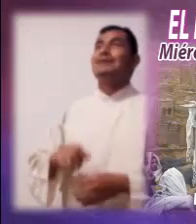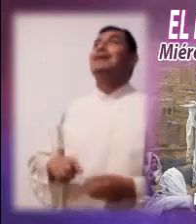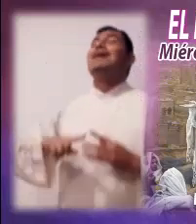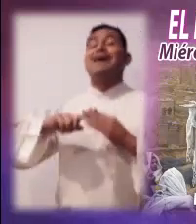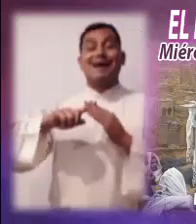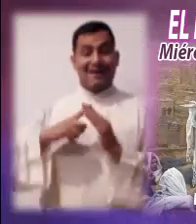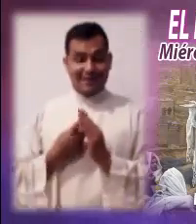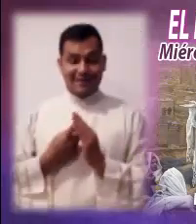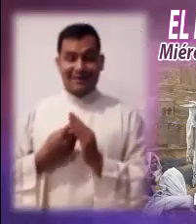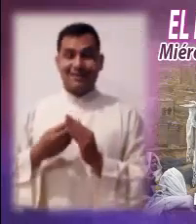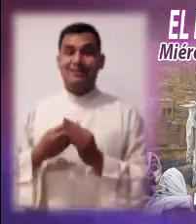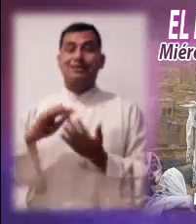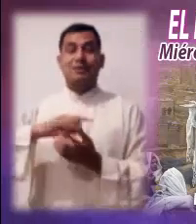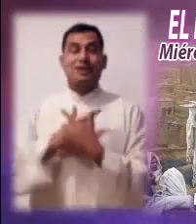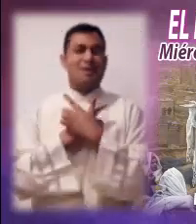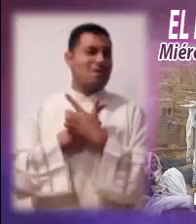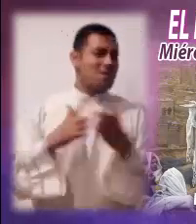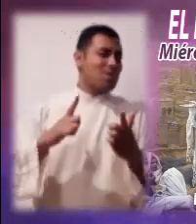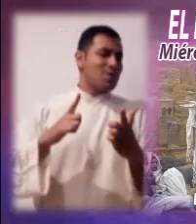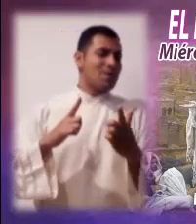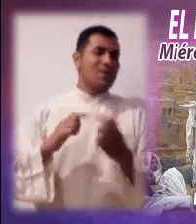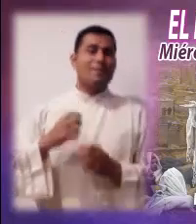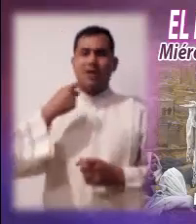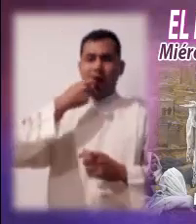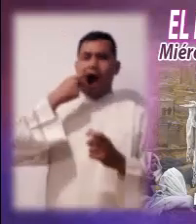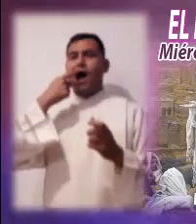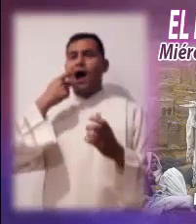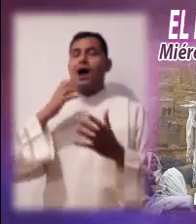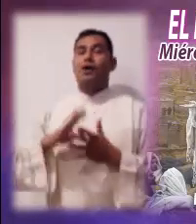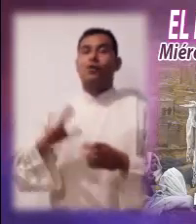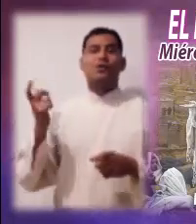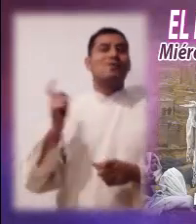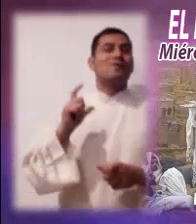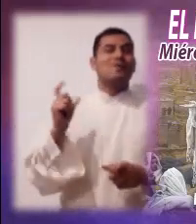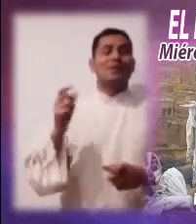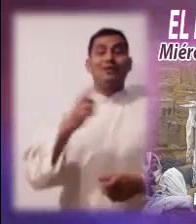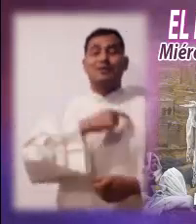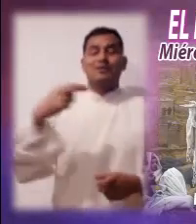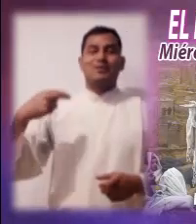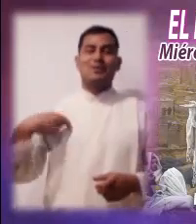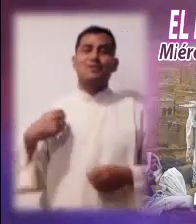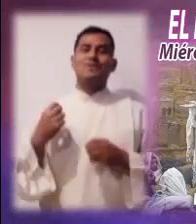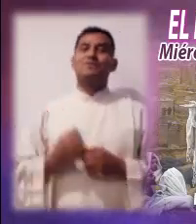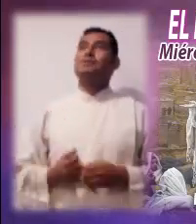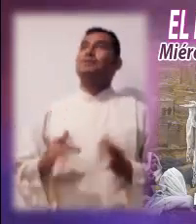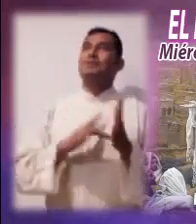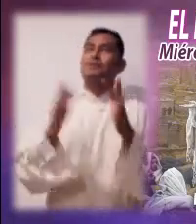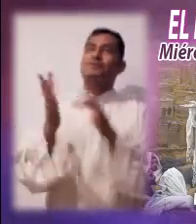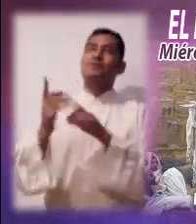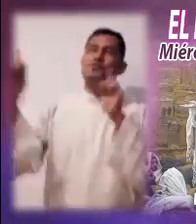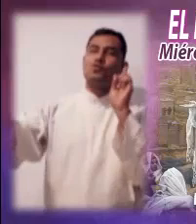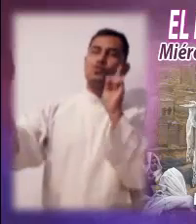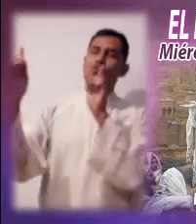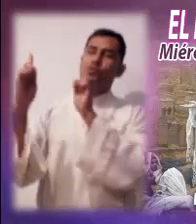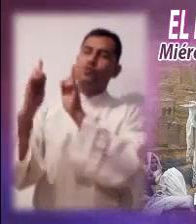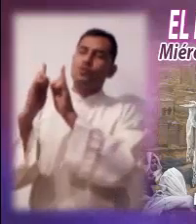ser perfecto y con ello se cree con derecho a obtener los premios del reino. Es la